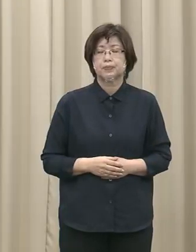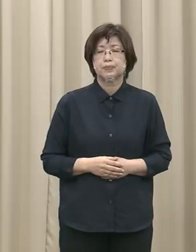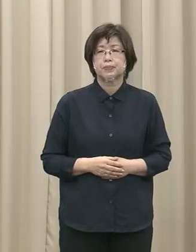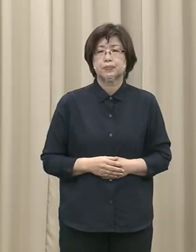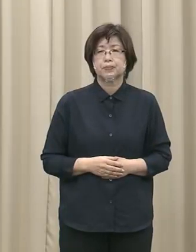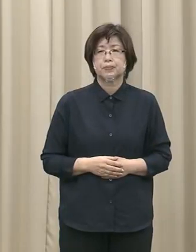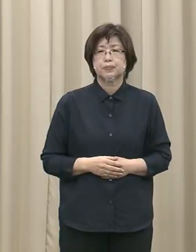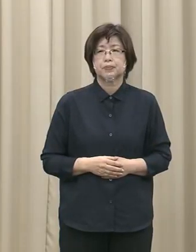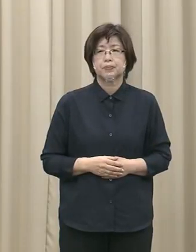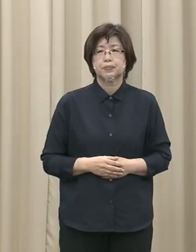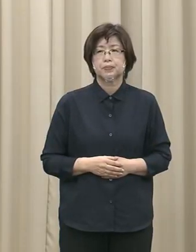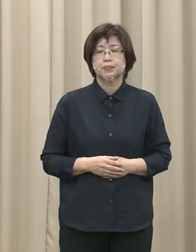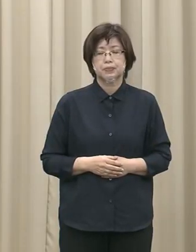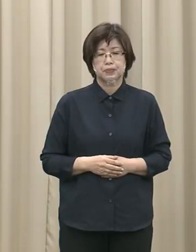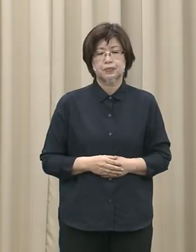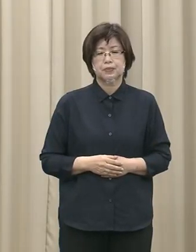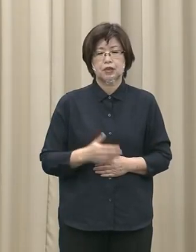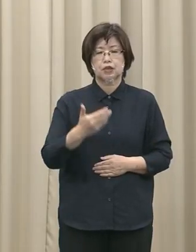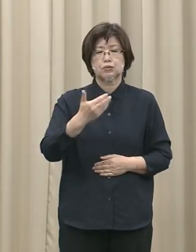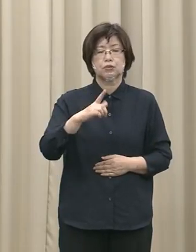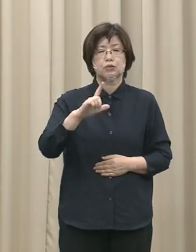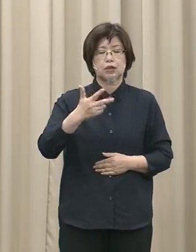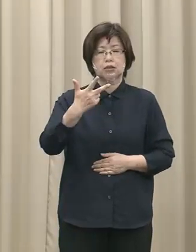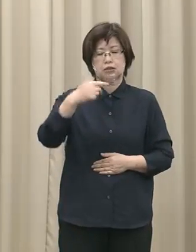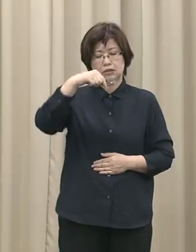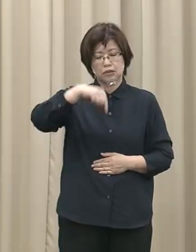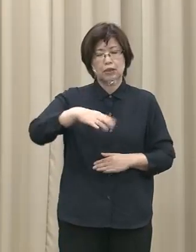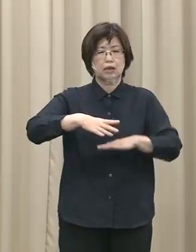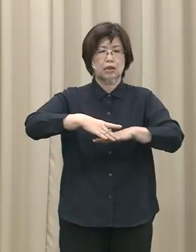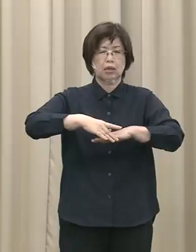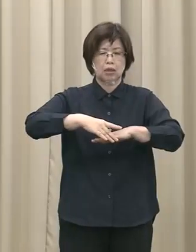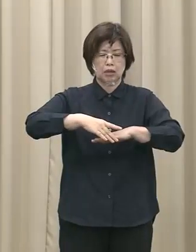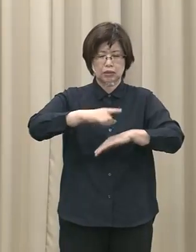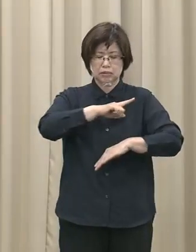市内で初めての死亡ですよね。 はい。